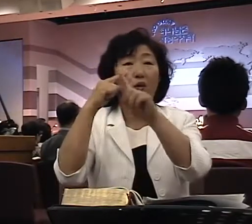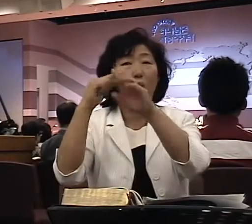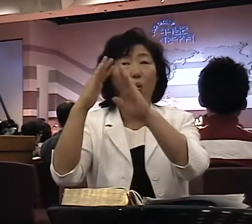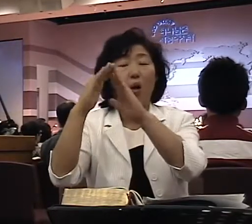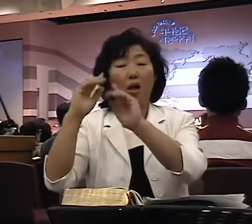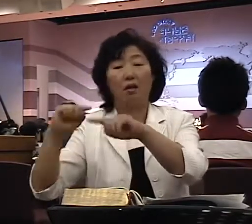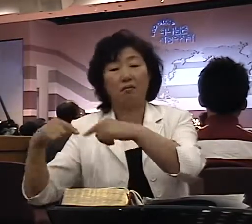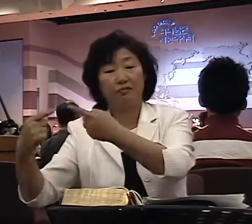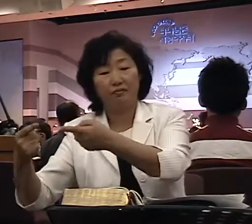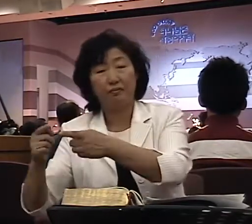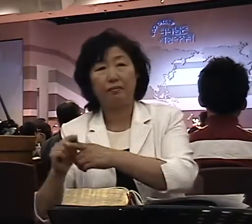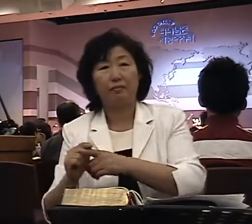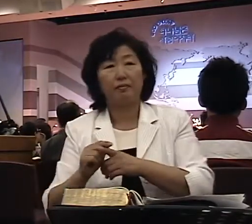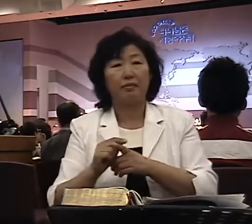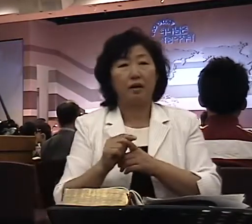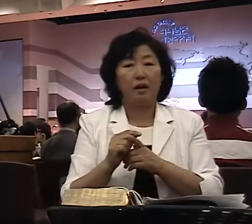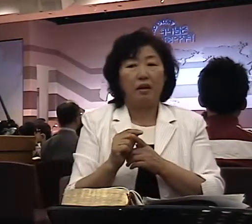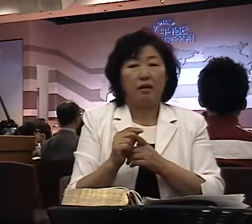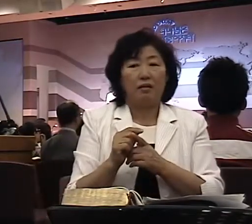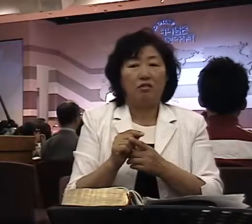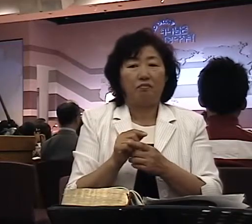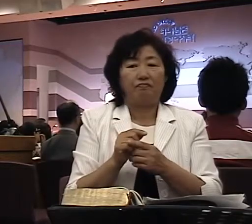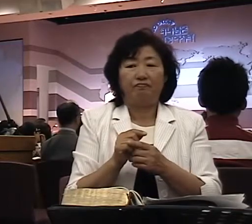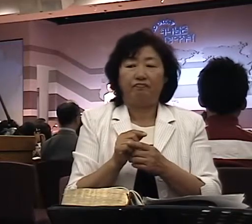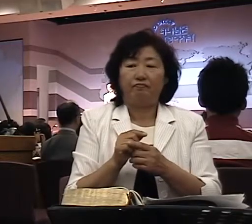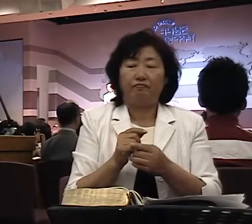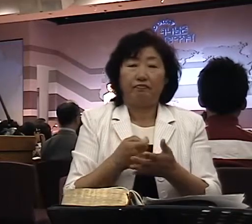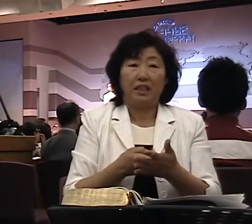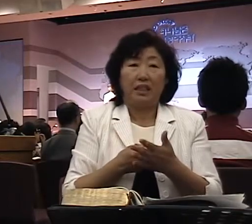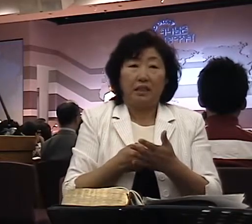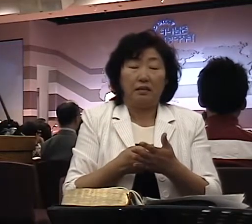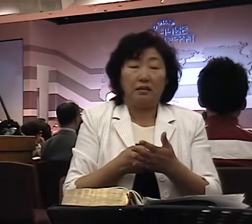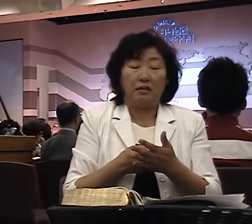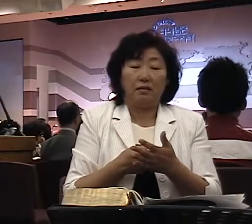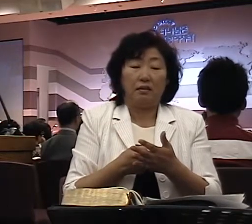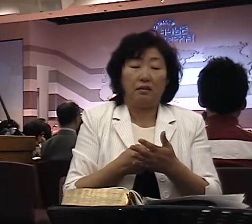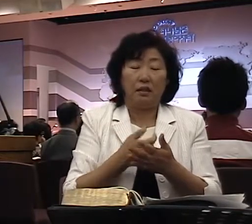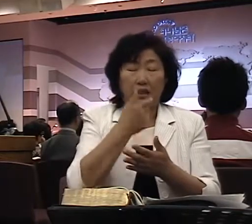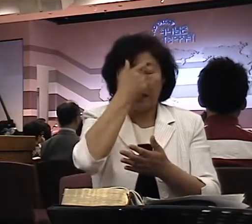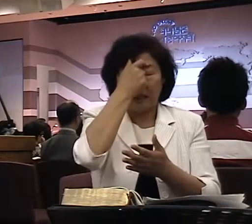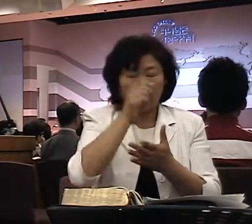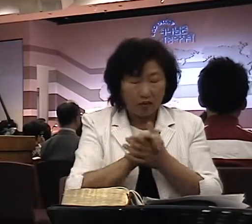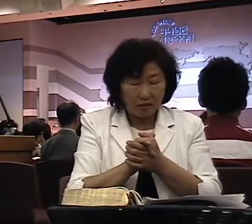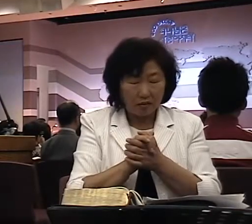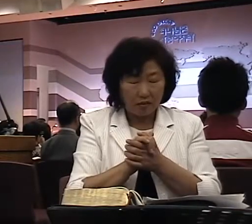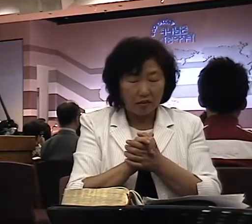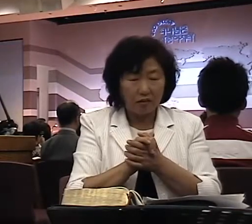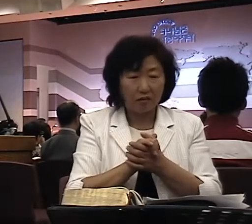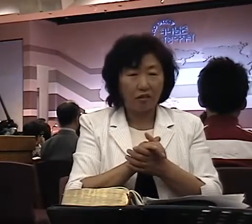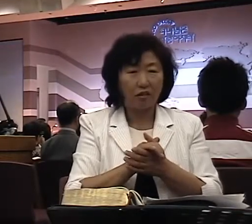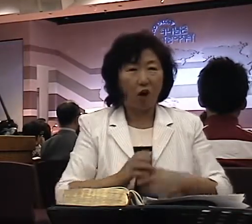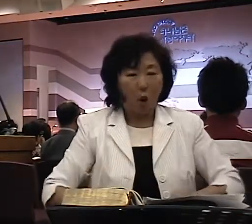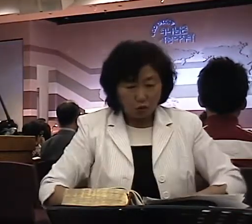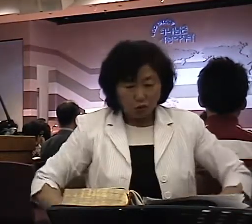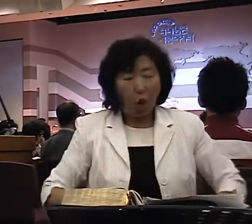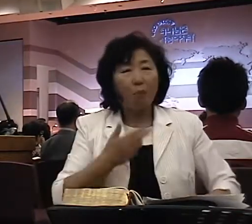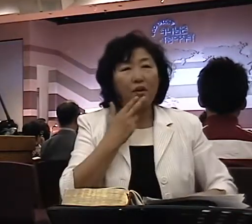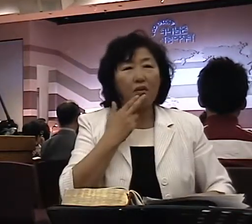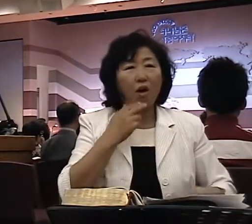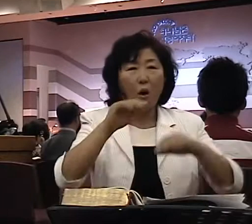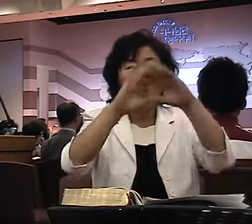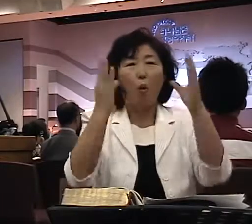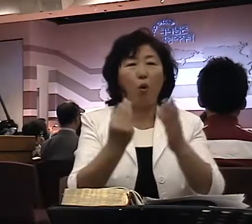집회 중에는 뭐 긴장하고 기도함으로써 이러한 여유가 없지만 집회가 다 끝나는 날, 모든 집회가